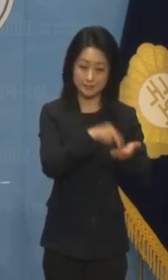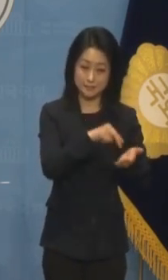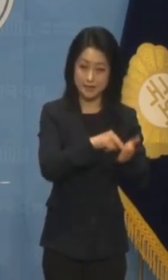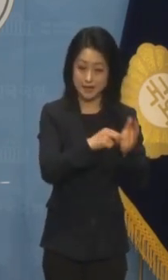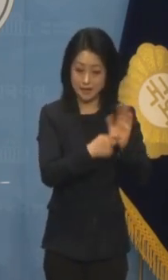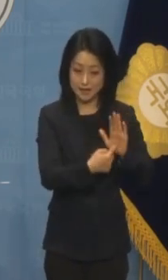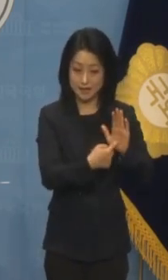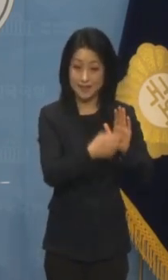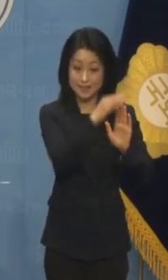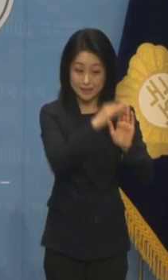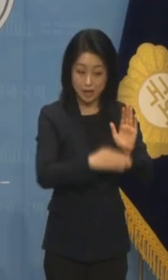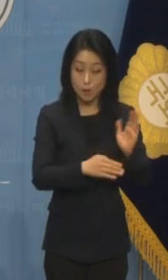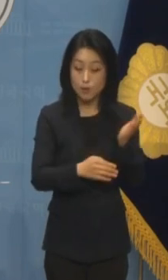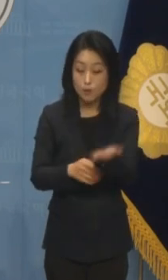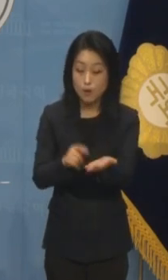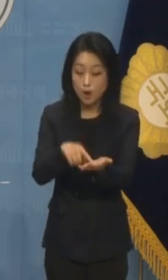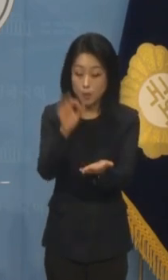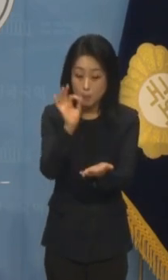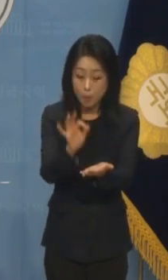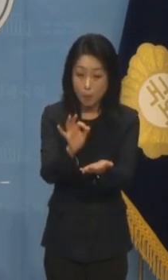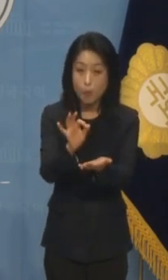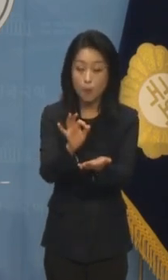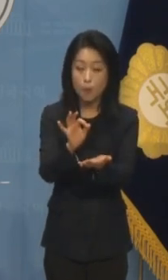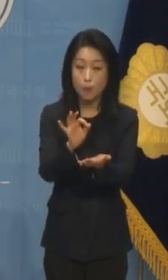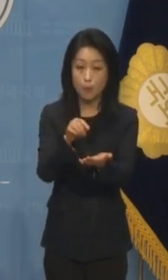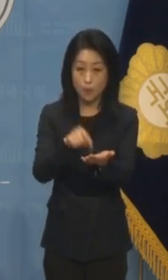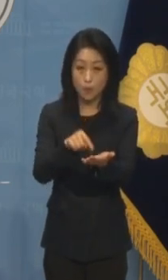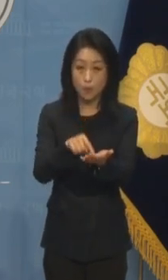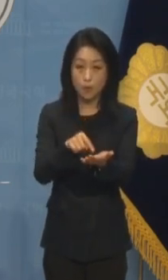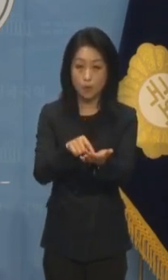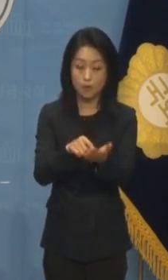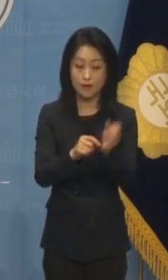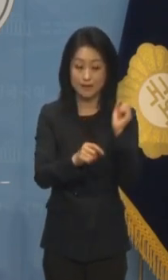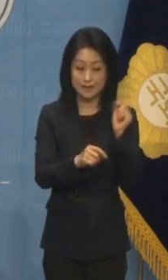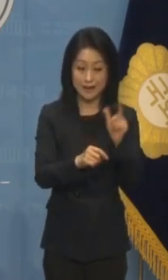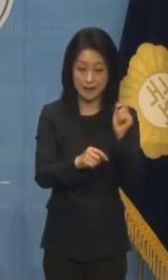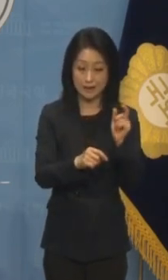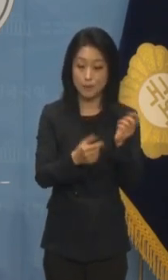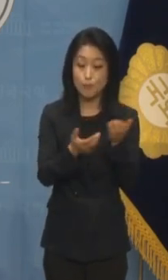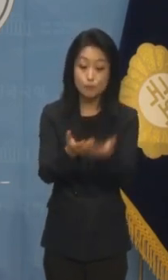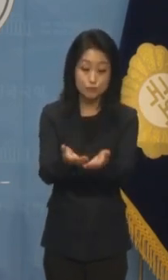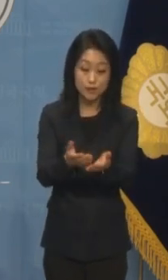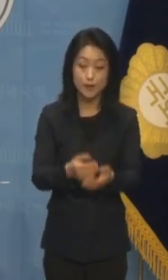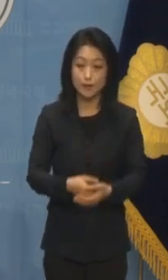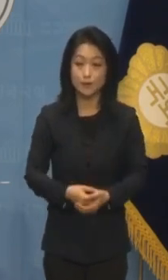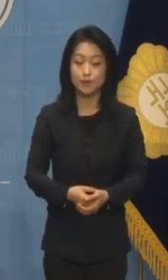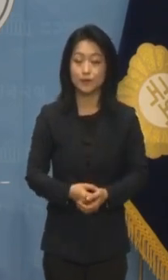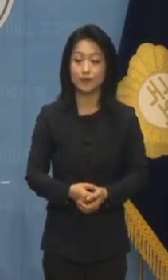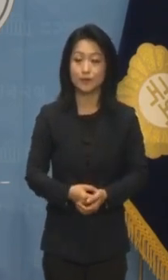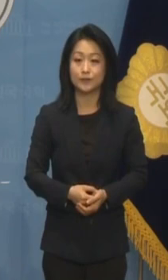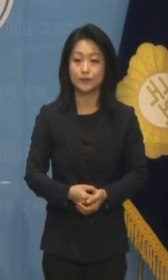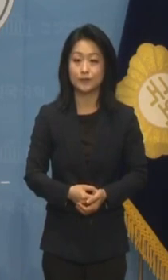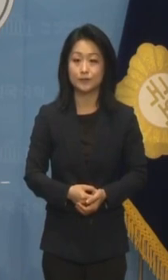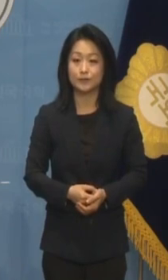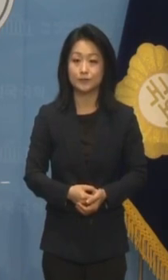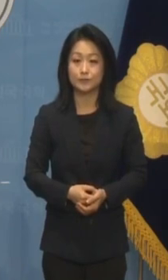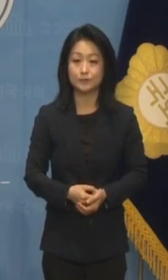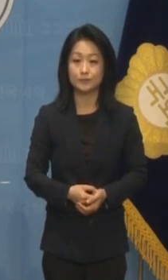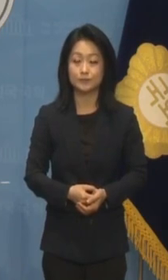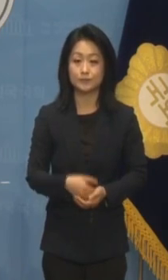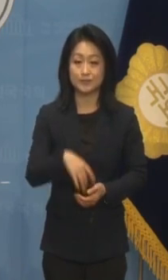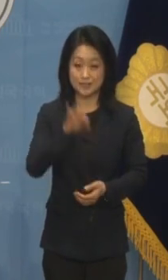보면 제가 또 제가 일단 보내드릴게요. 텔레그램에 보내드릴게요. 아까 얘기 좀